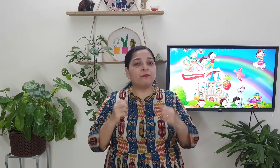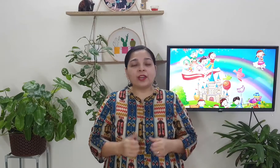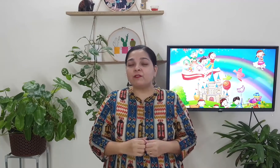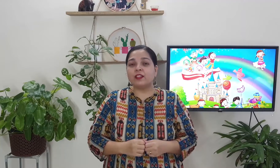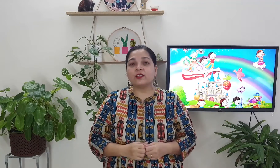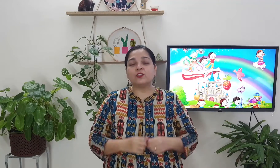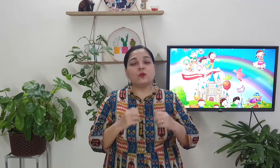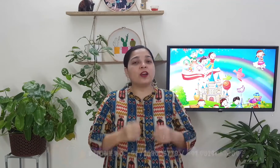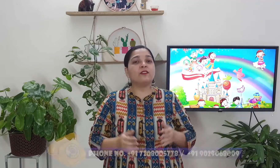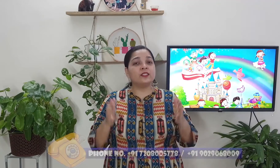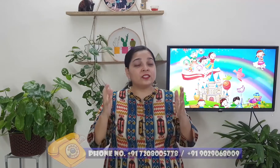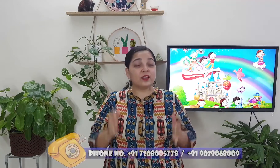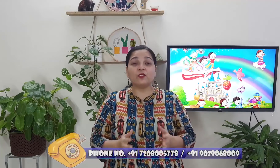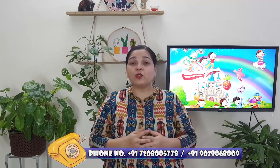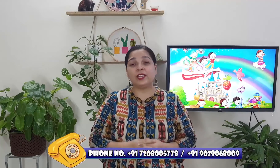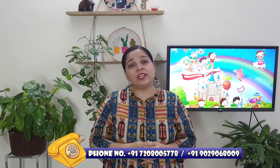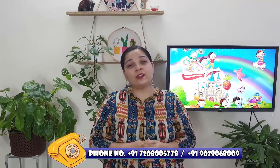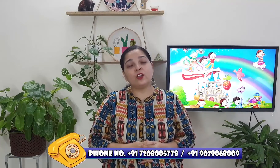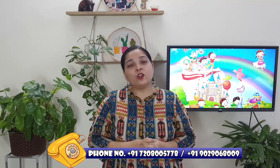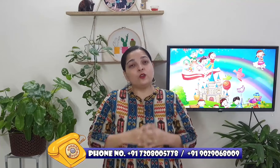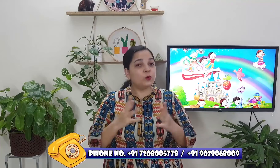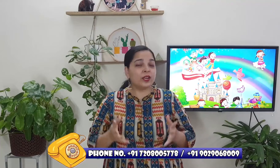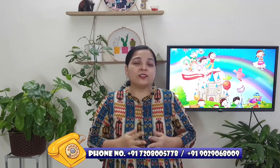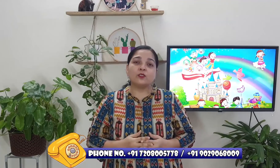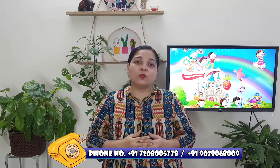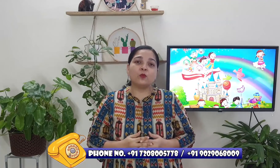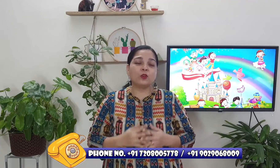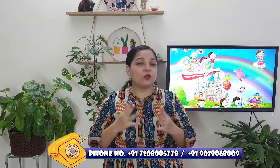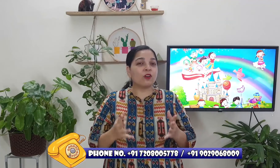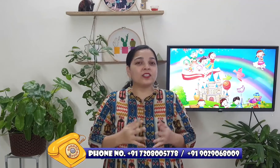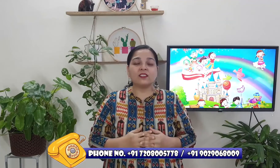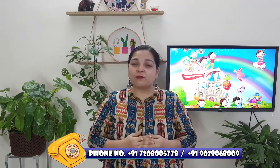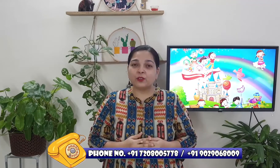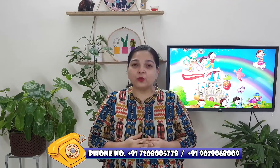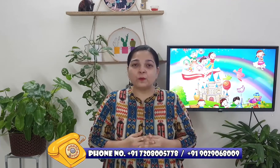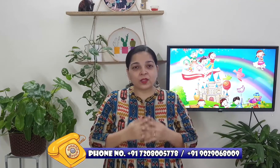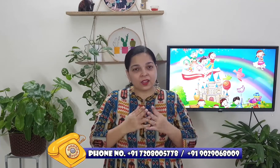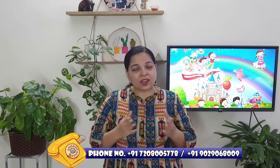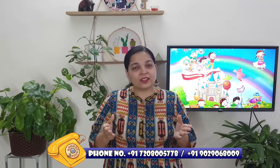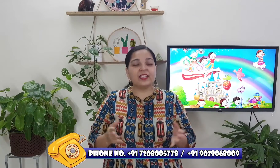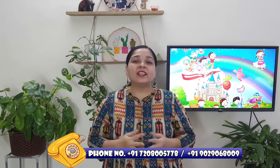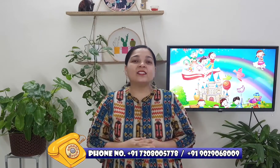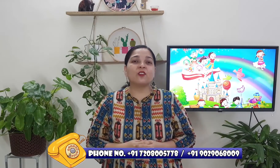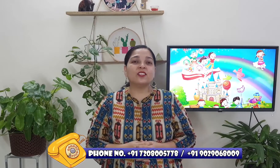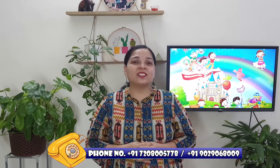பெற்றிருக்கிறீர்கள். தேவன் உங்களுக்காக என்ன செய்கிறார் என்பதை எங்களுக்கு தெரியப்படுத்துங்கள். ஸ்கிரீனில் எங்கள் விவரங்கள்